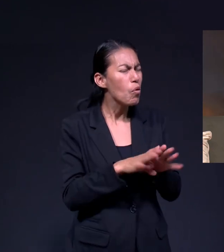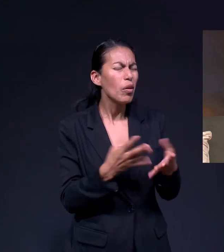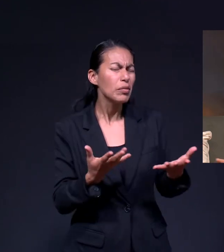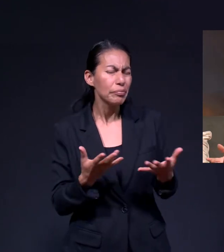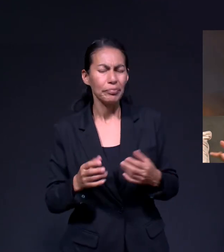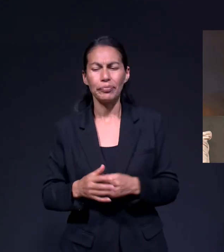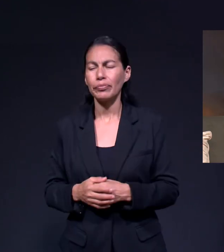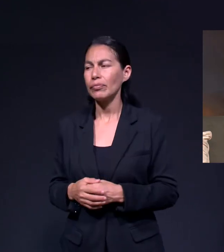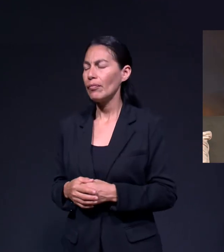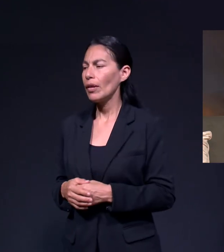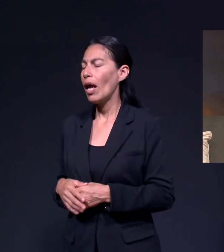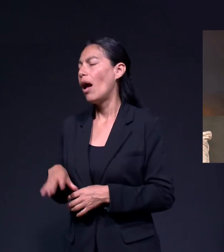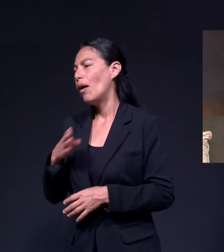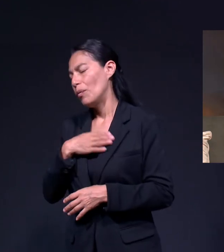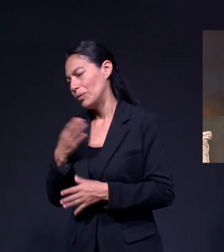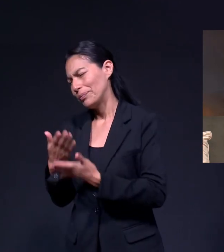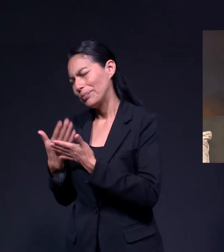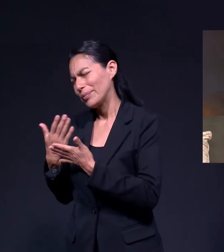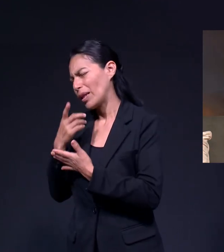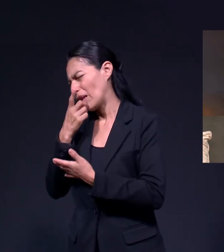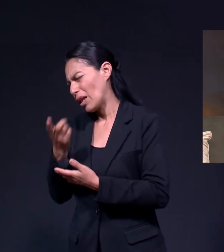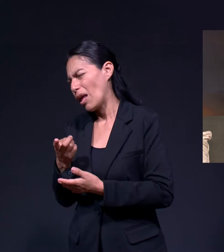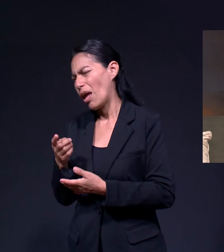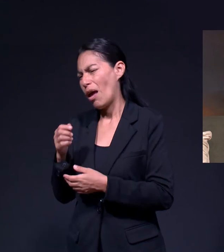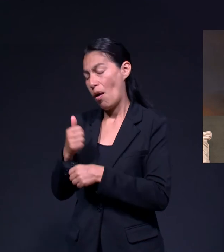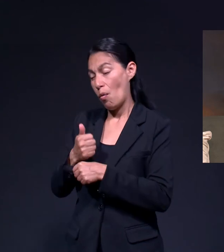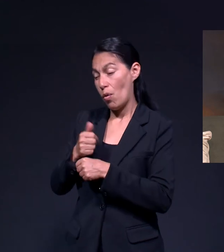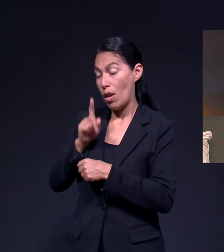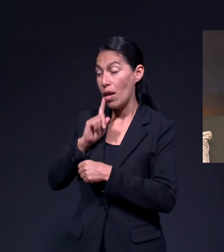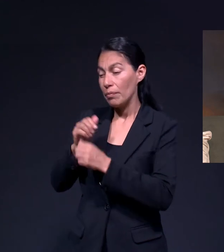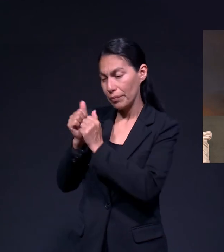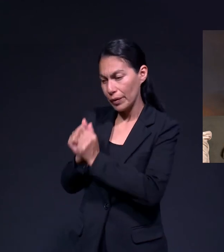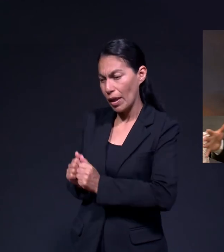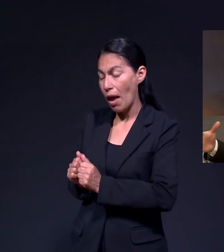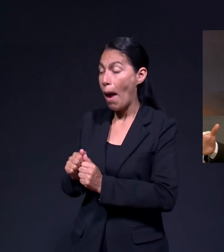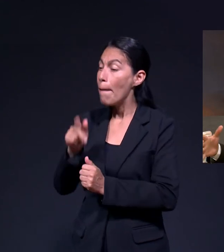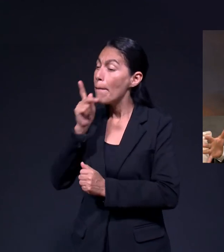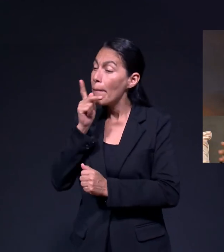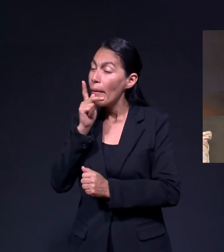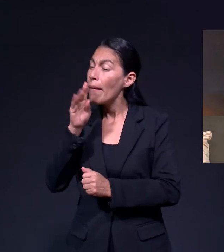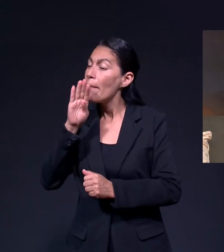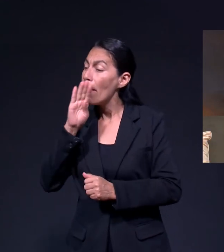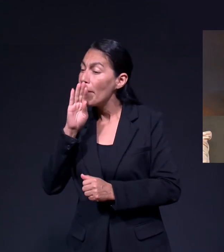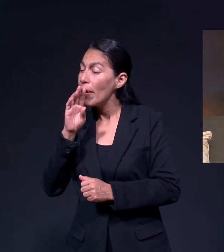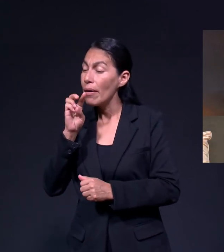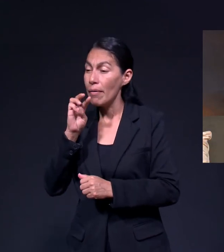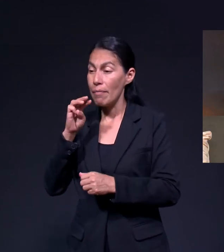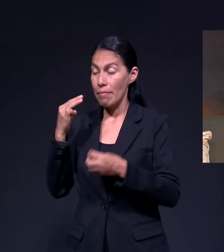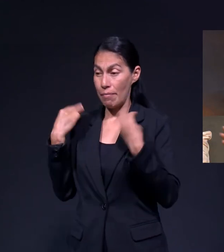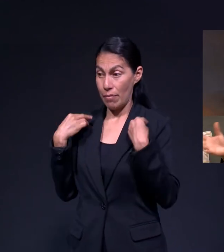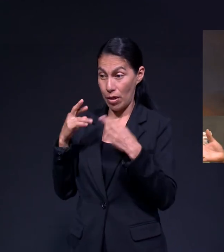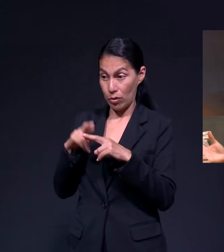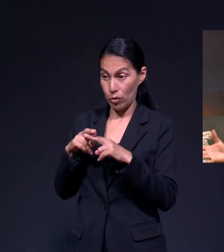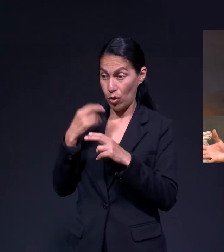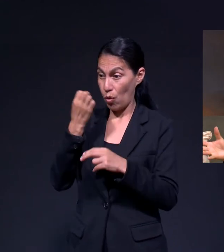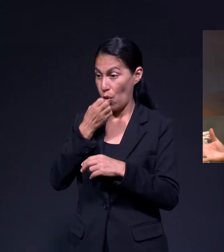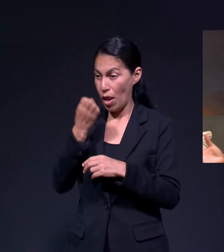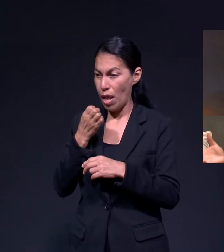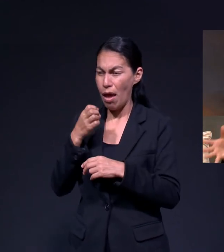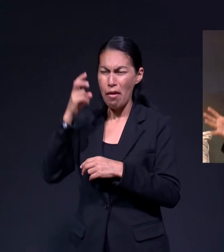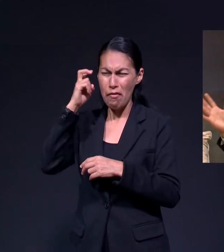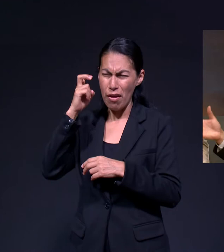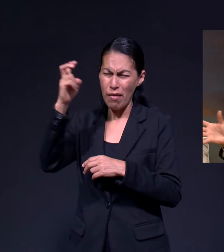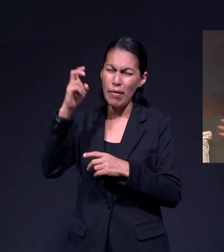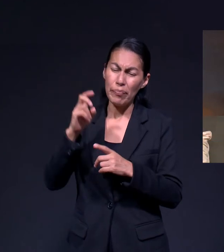mi abuelita bueno principalmente mi abuelita porque esa pasta viajaba en toda la semana y ellos son maestros en la escuela rural